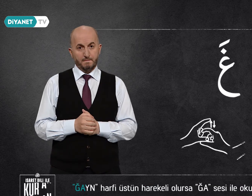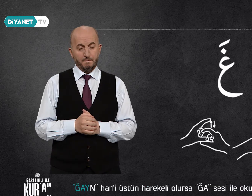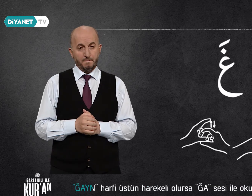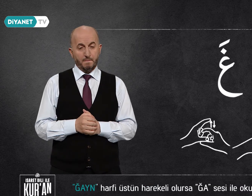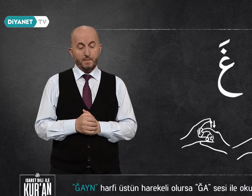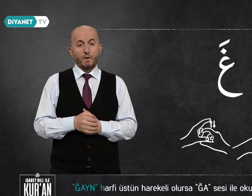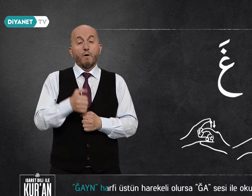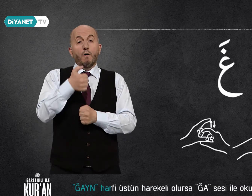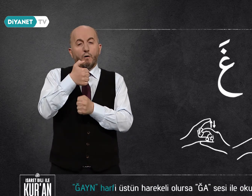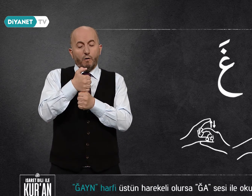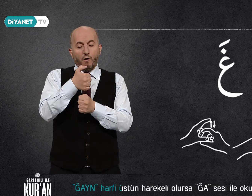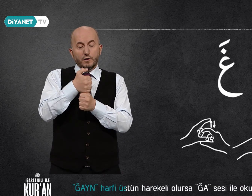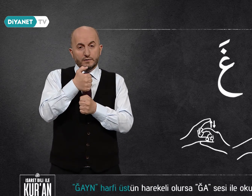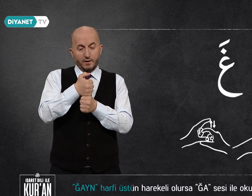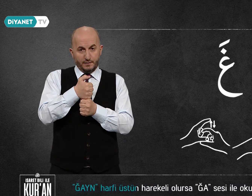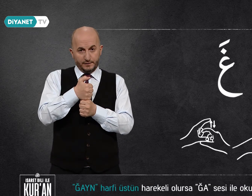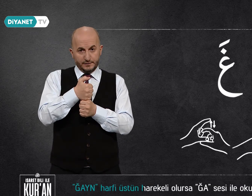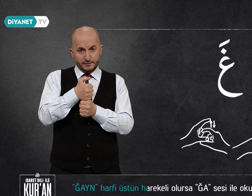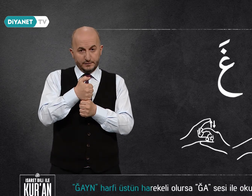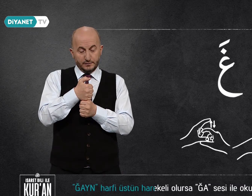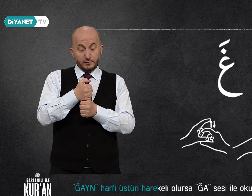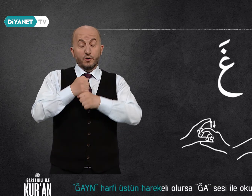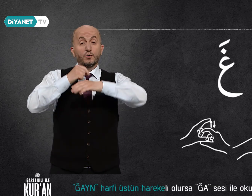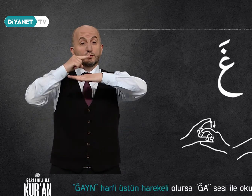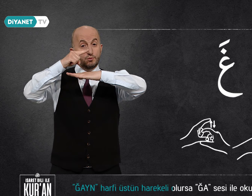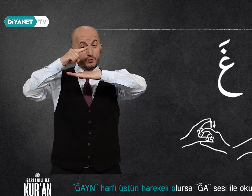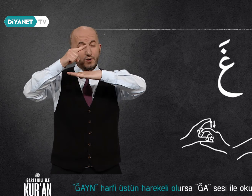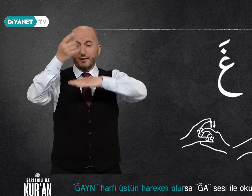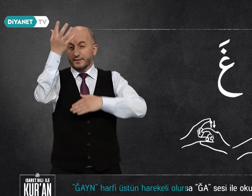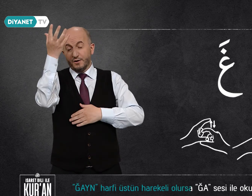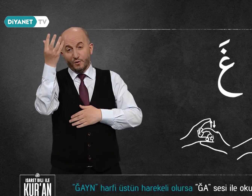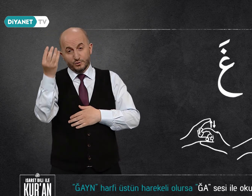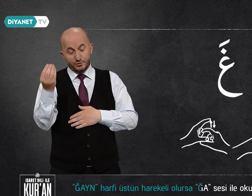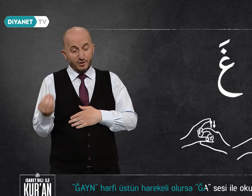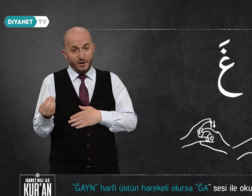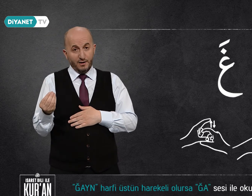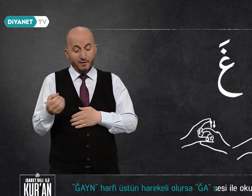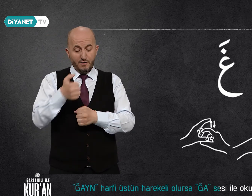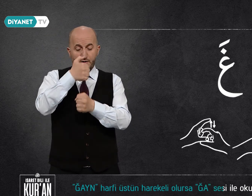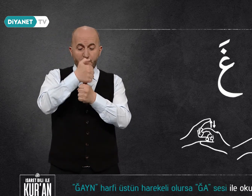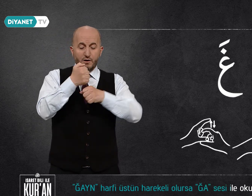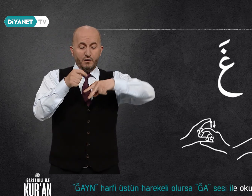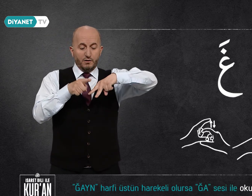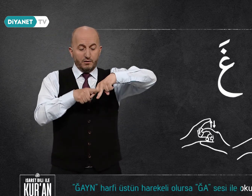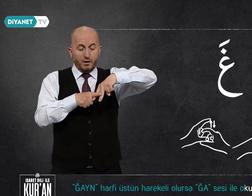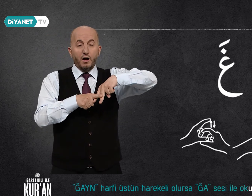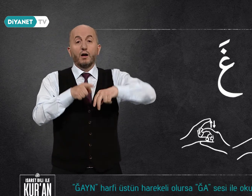huayin harfi A Üstün hareketli olursa ya Oha sesiyle